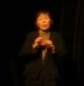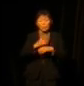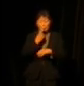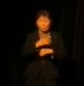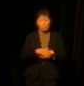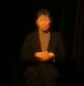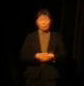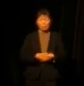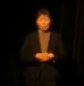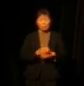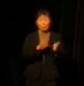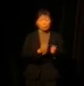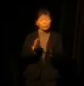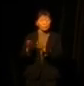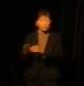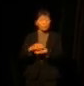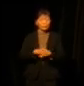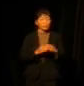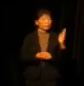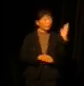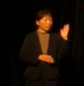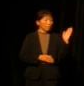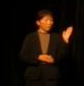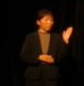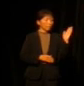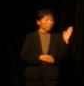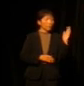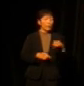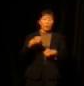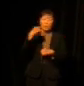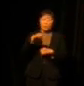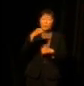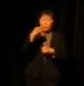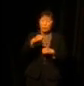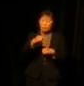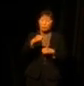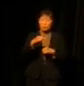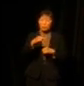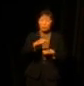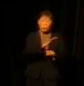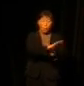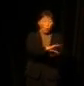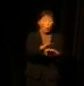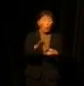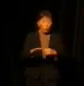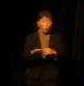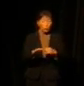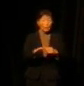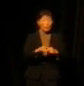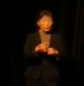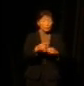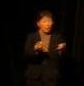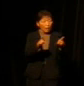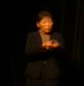あとはね、これもね、付け加えます。教職員がね、あと子どもたちが元気だったわけをみんなで考え